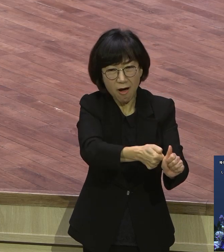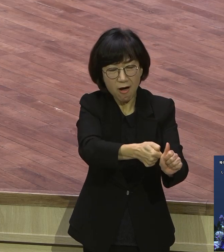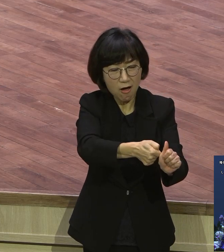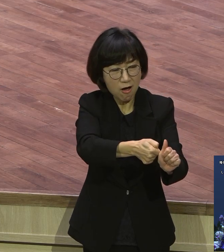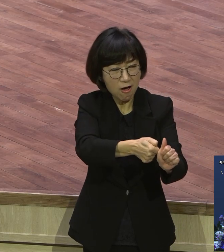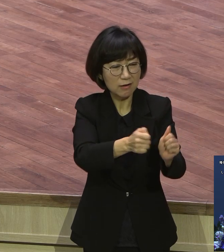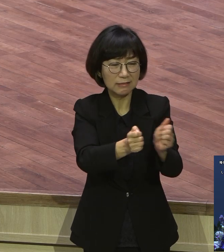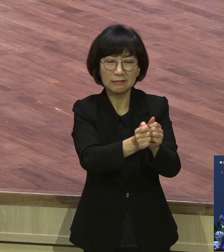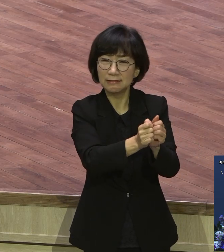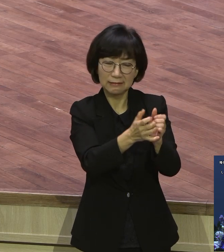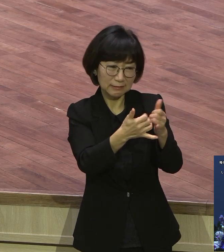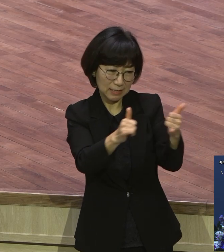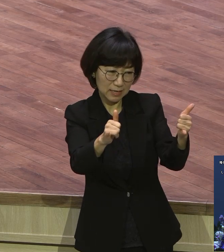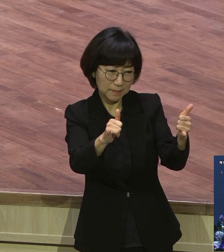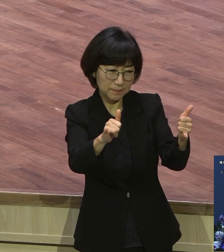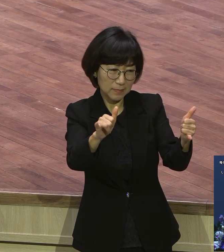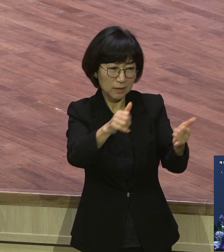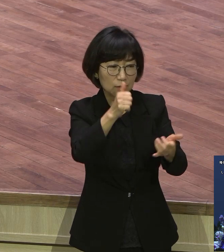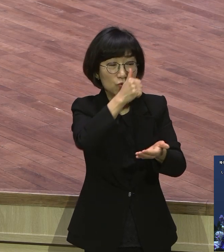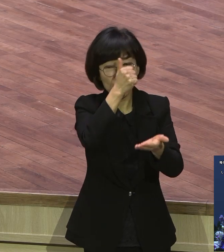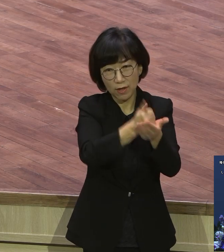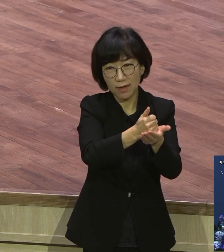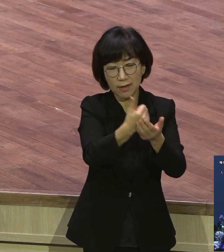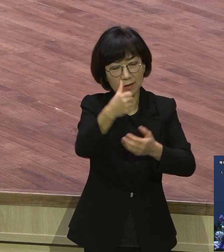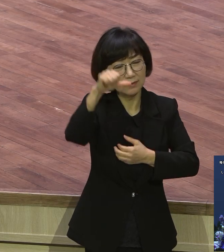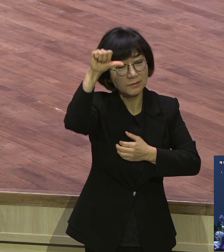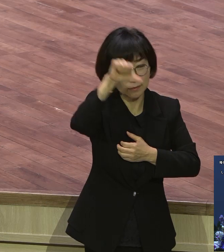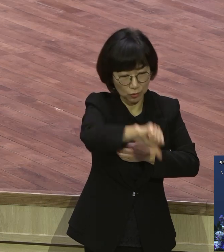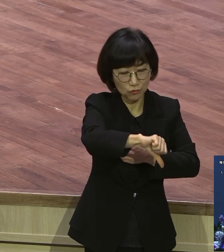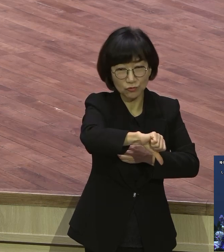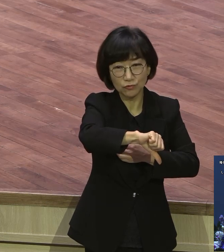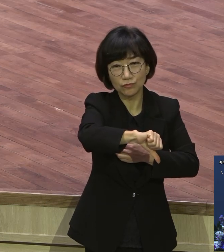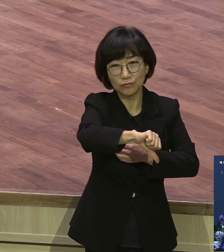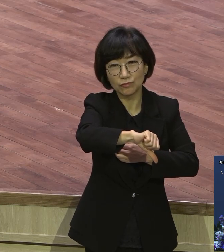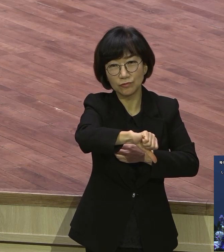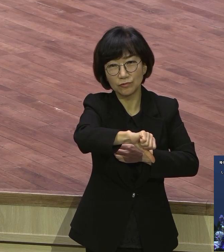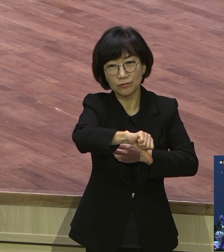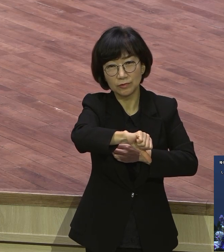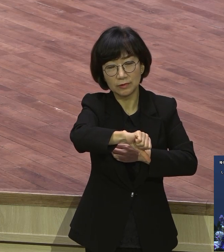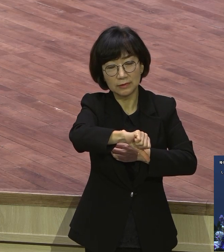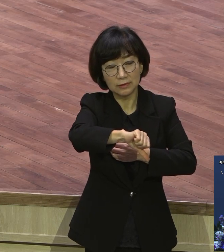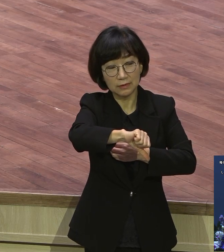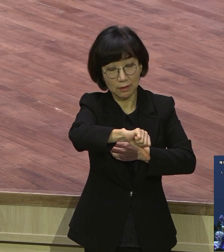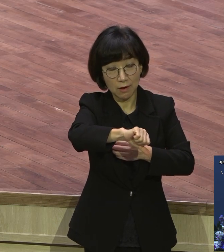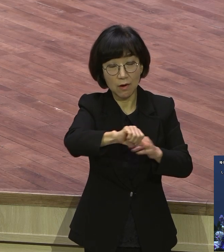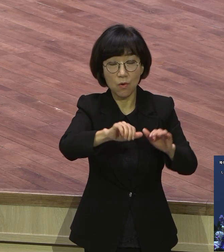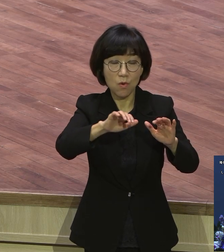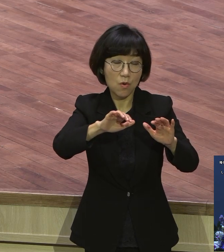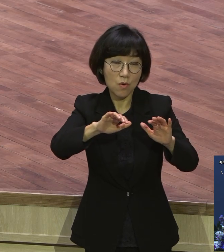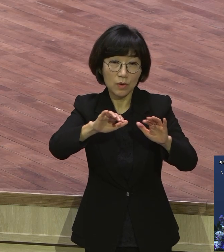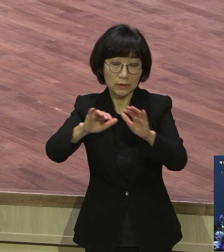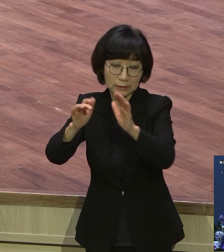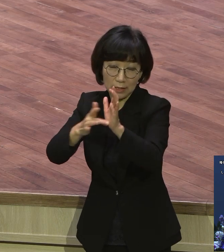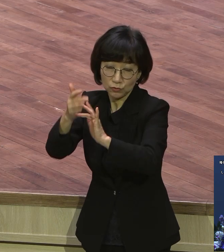우리 인간 죄를 이 저주를 치니 하나님이신 예수님이